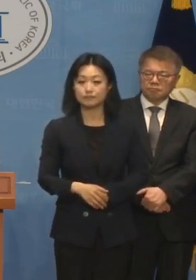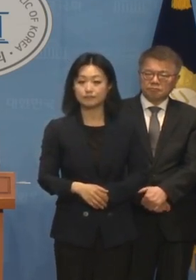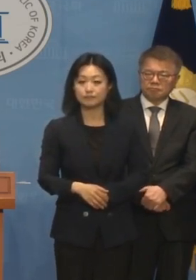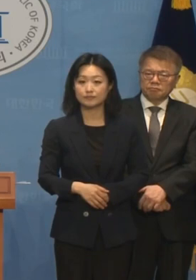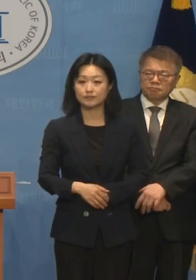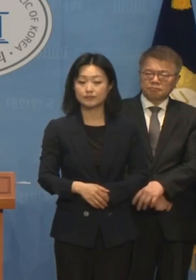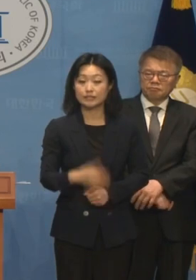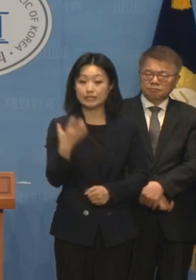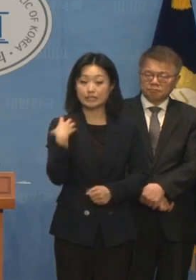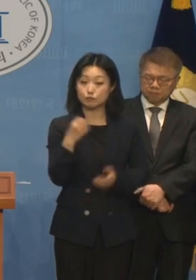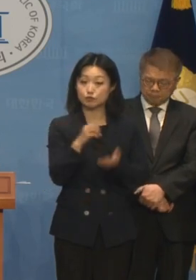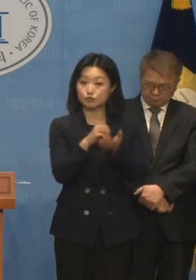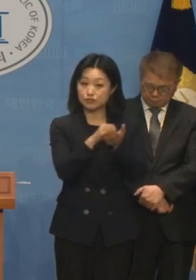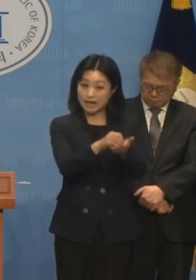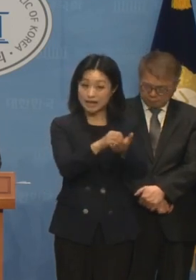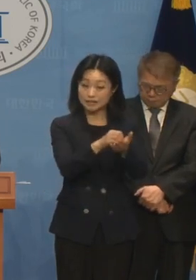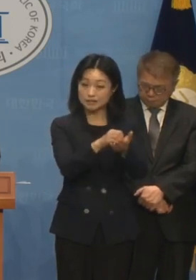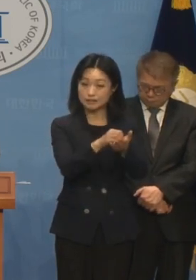의무가